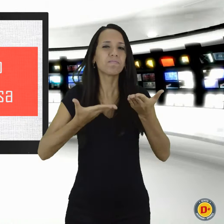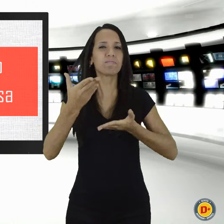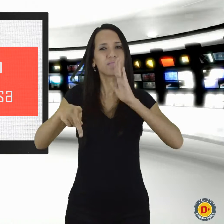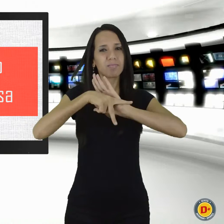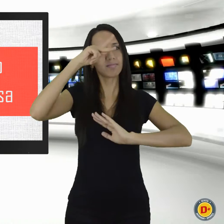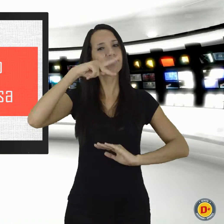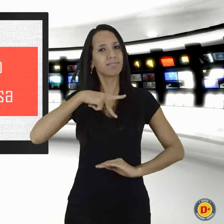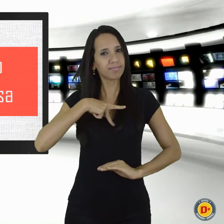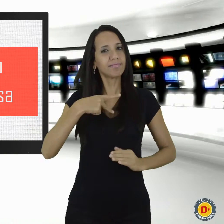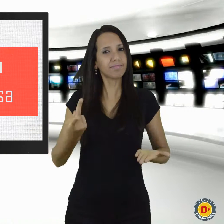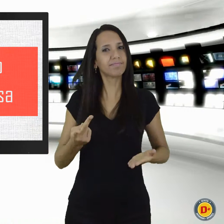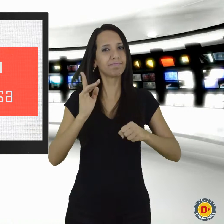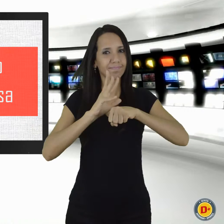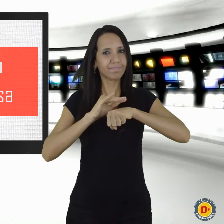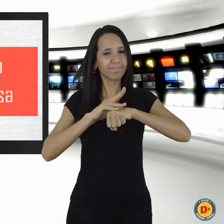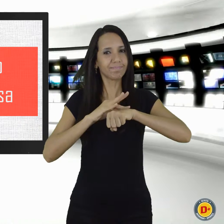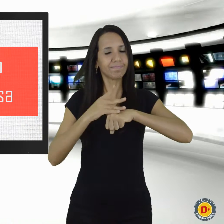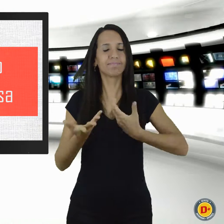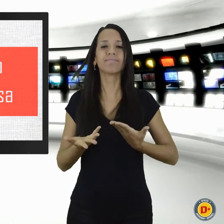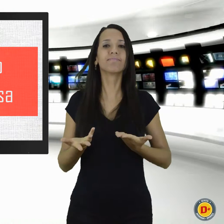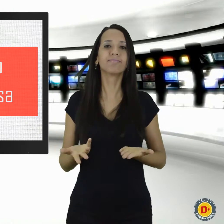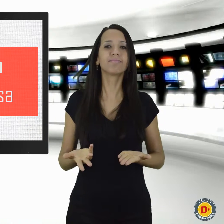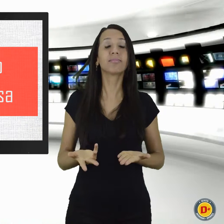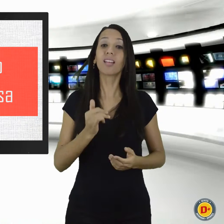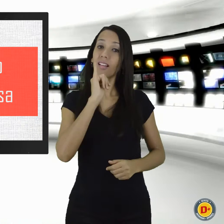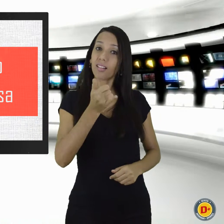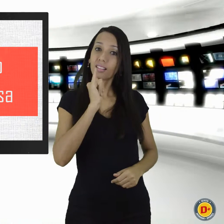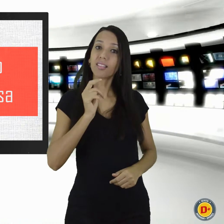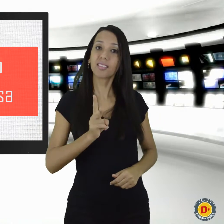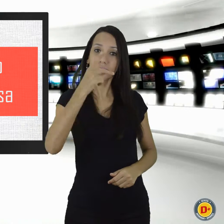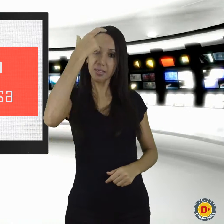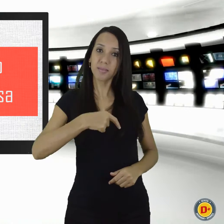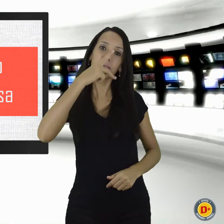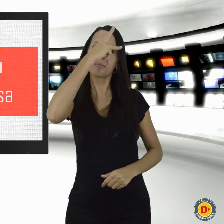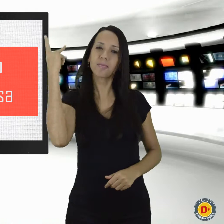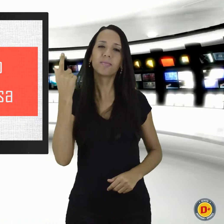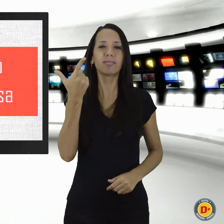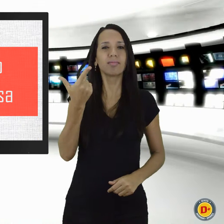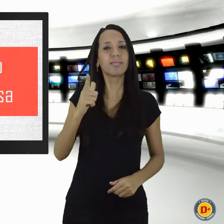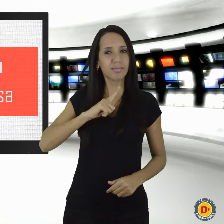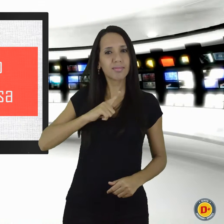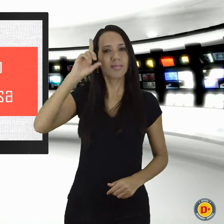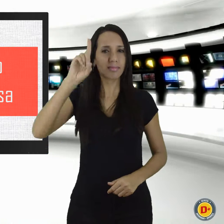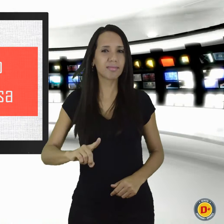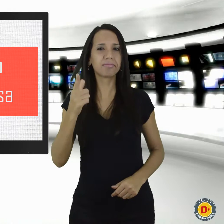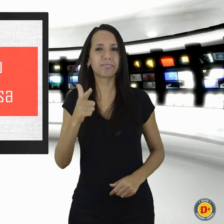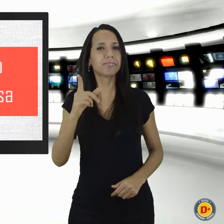do meu caso. Conta. Como toda pessoa, com ou sem deficiência, Dudé explica que sofreu altos